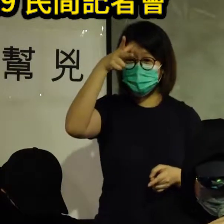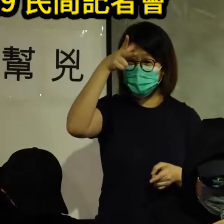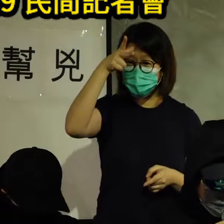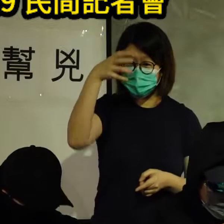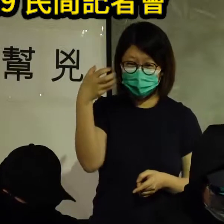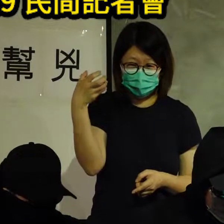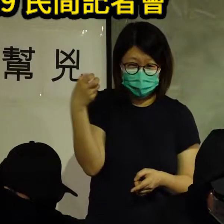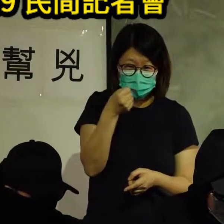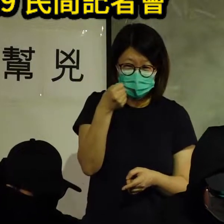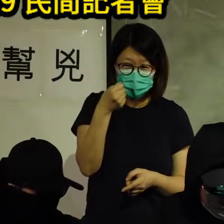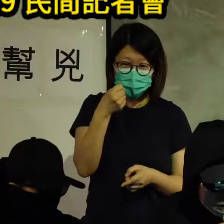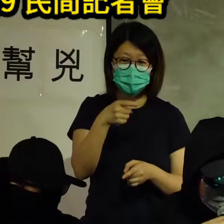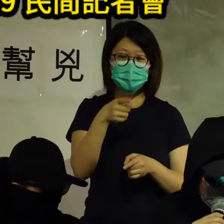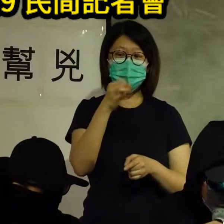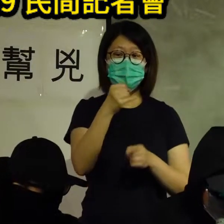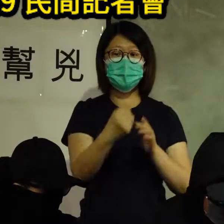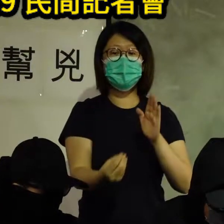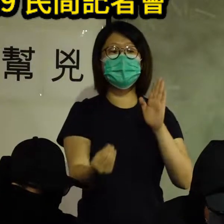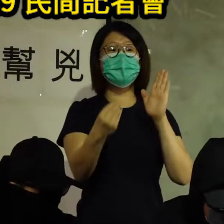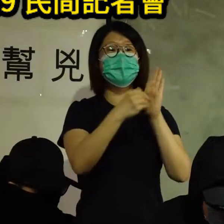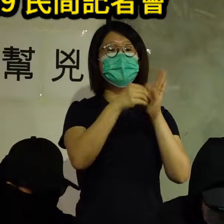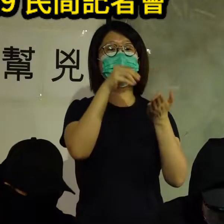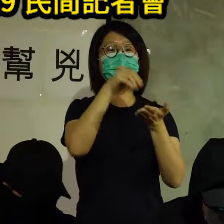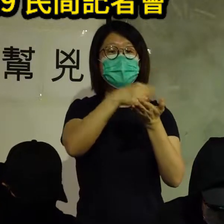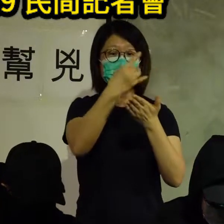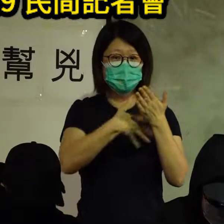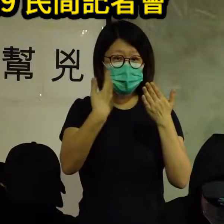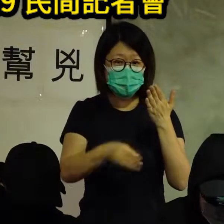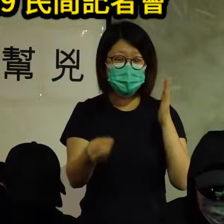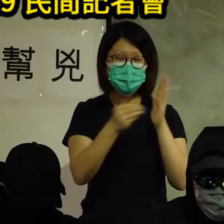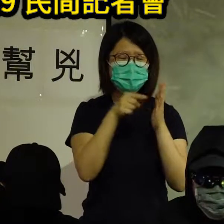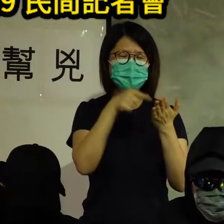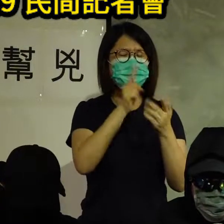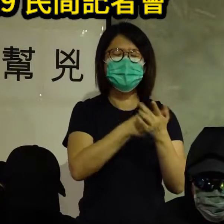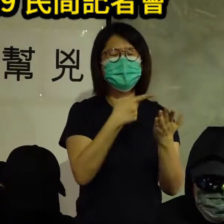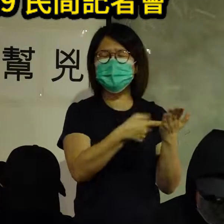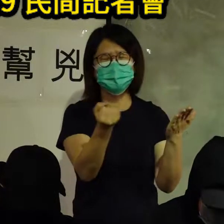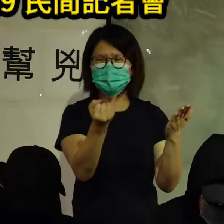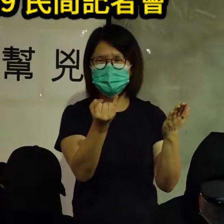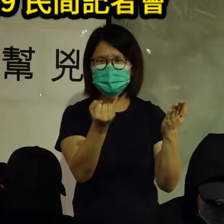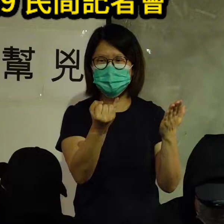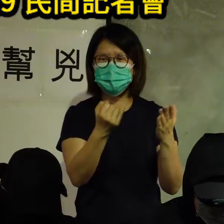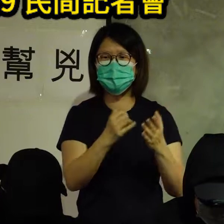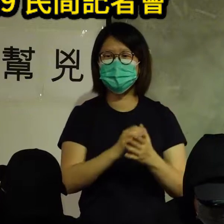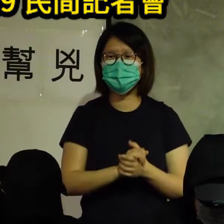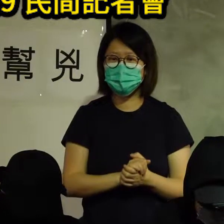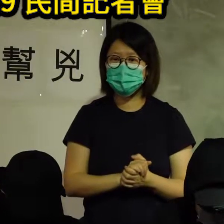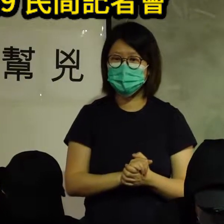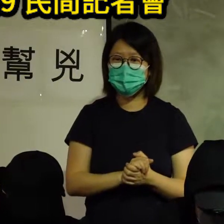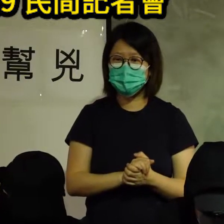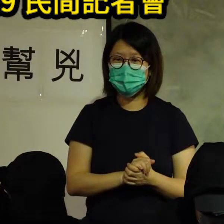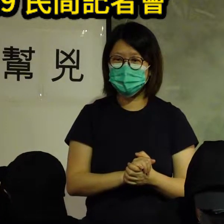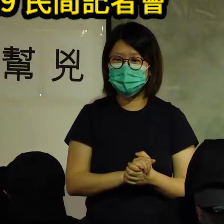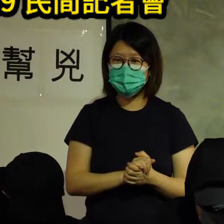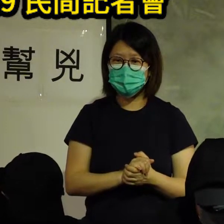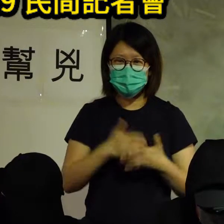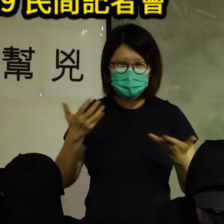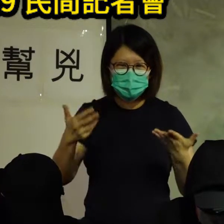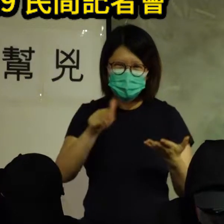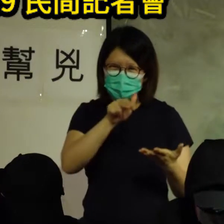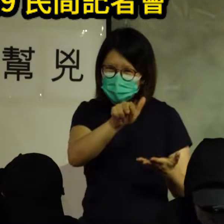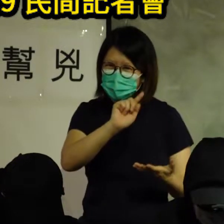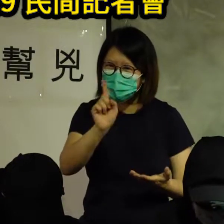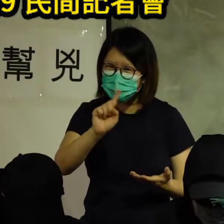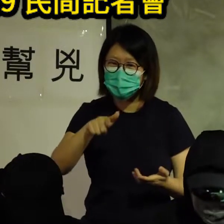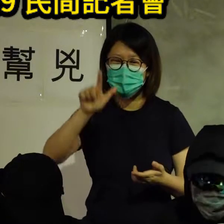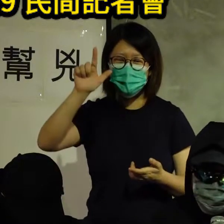政權現時繼續以上述的過時舊例以中國式法治的訪指在